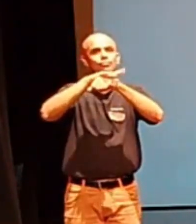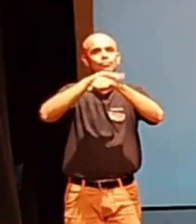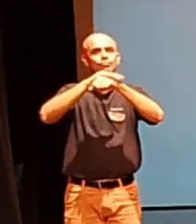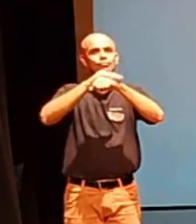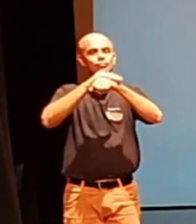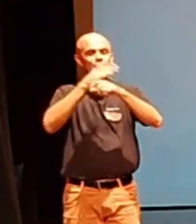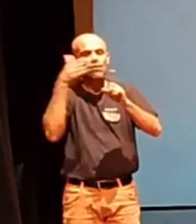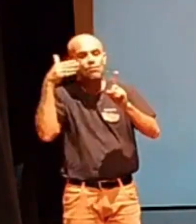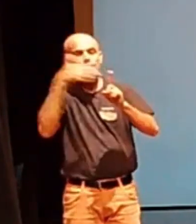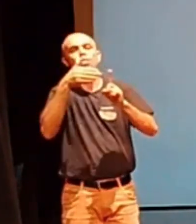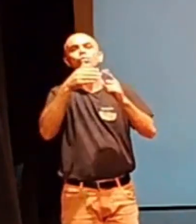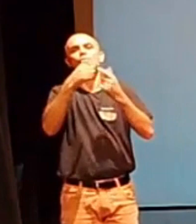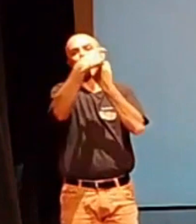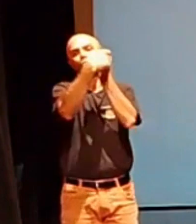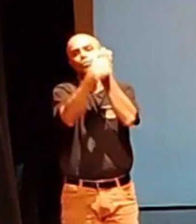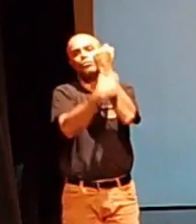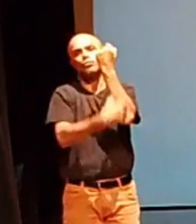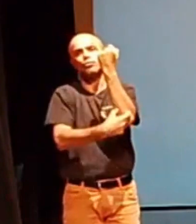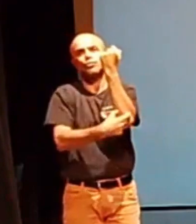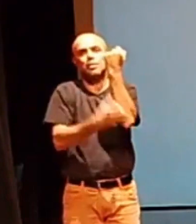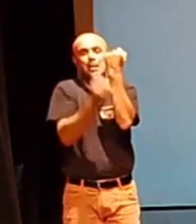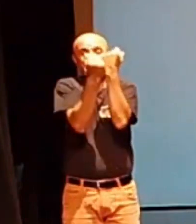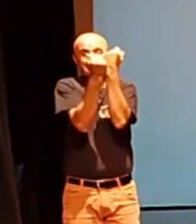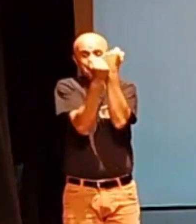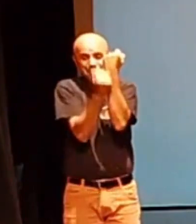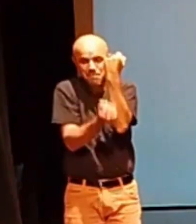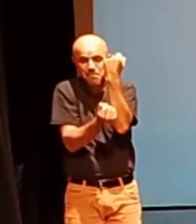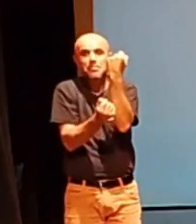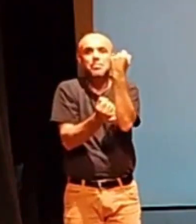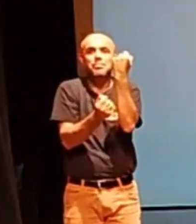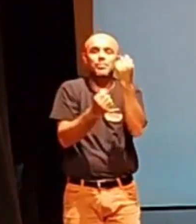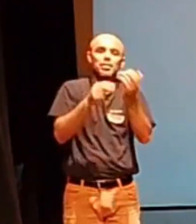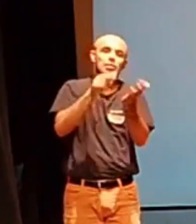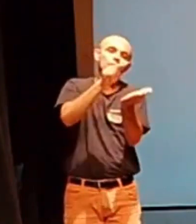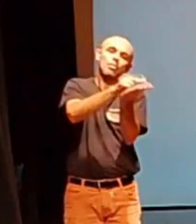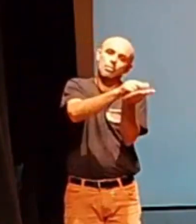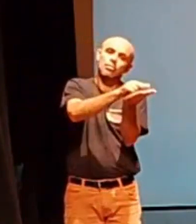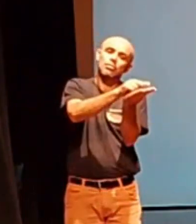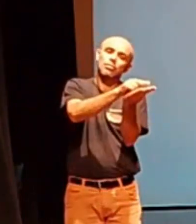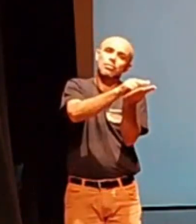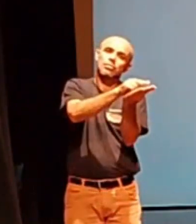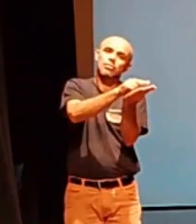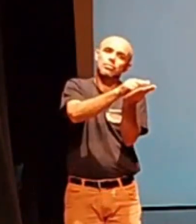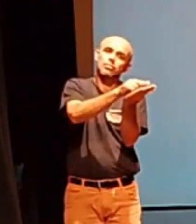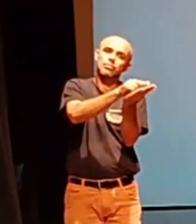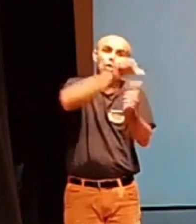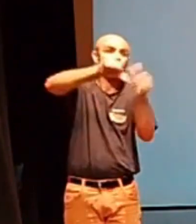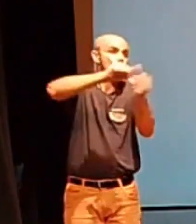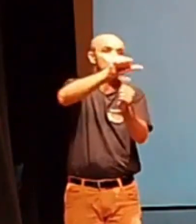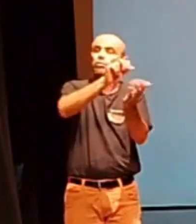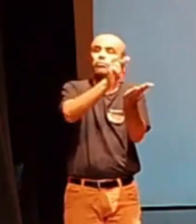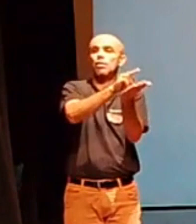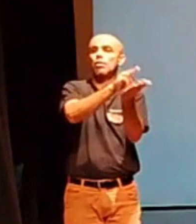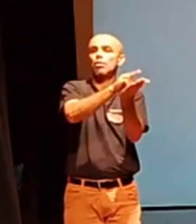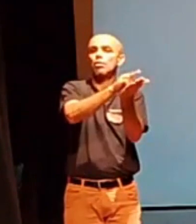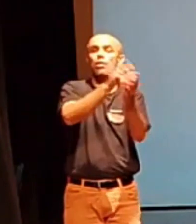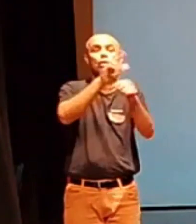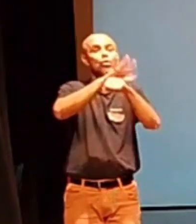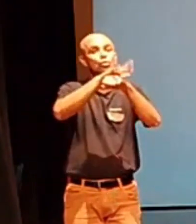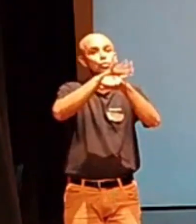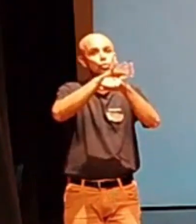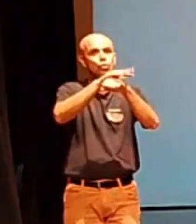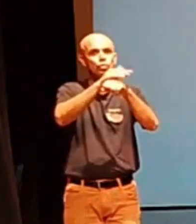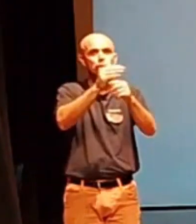coluna, sobrecarrega a coluna, pacientes que ficam muito acamados, numa mesma posição, então que tem uma doença de